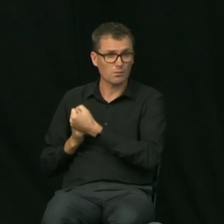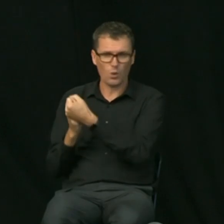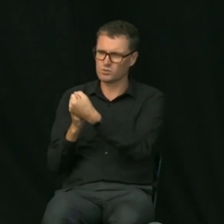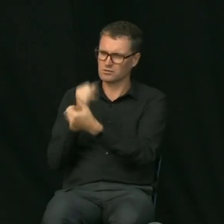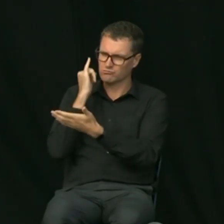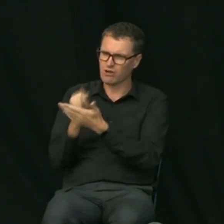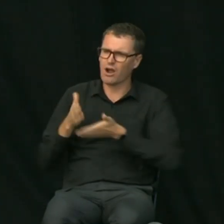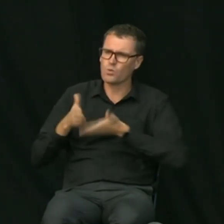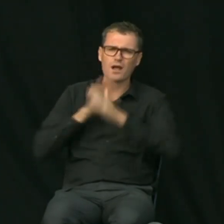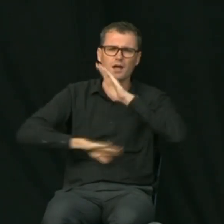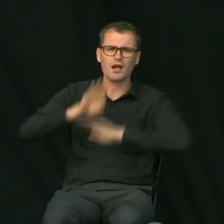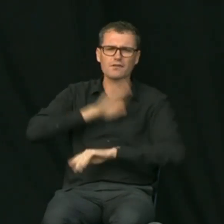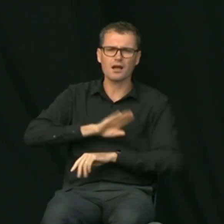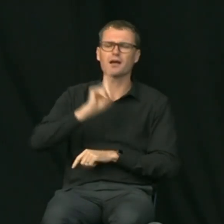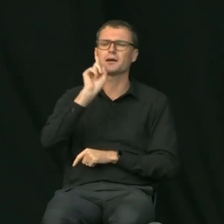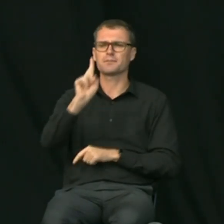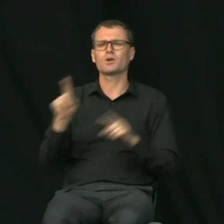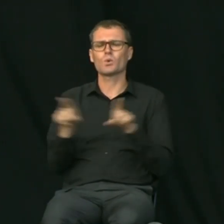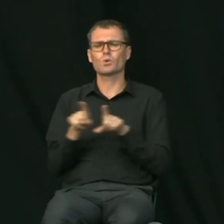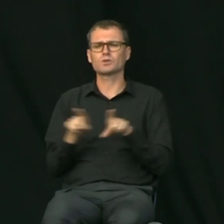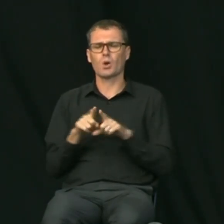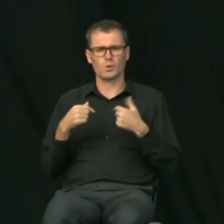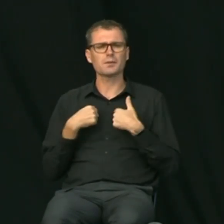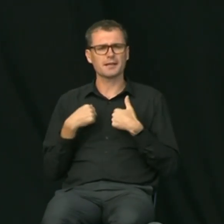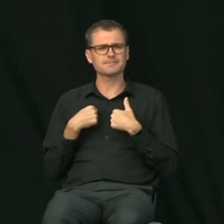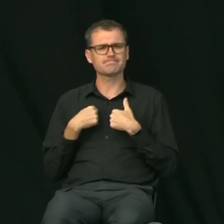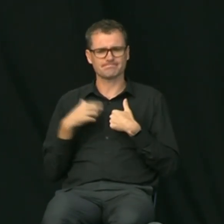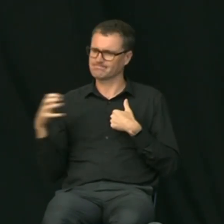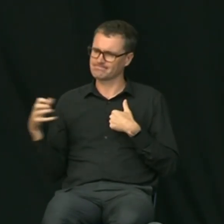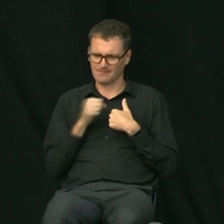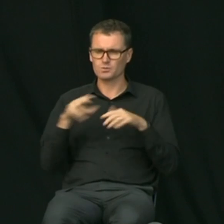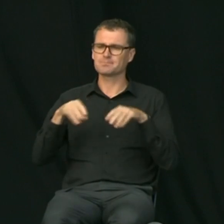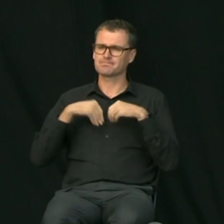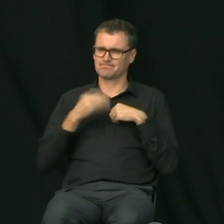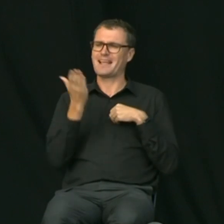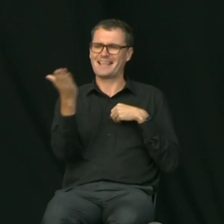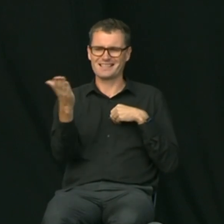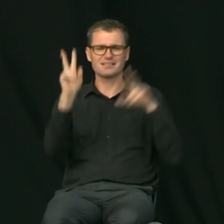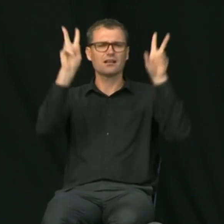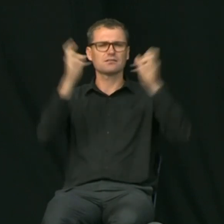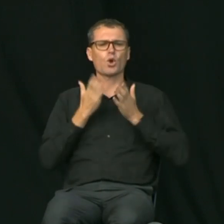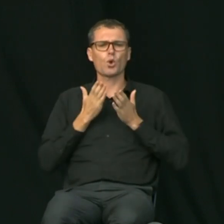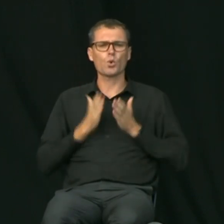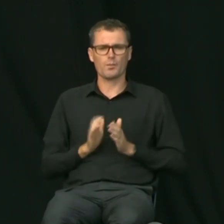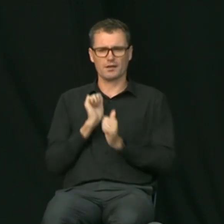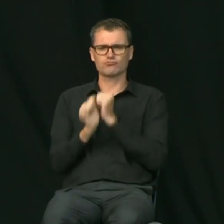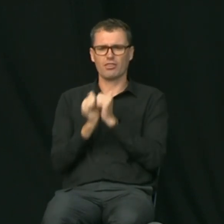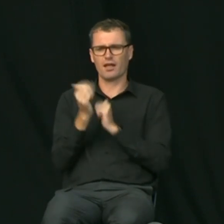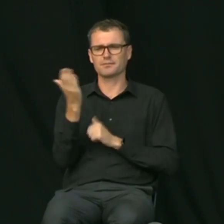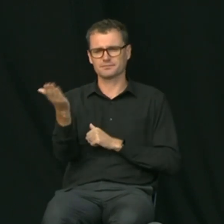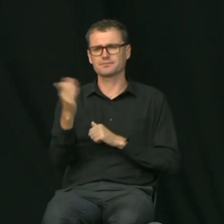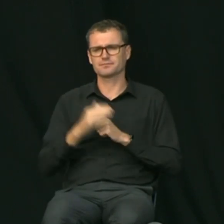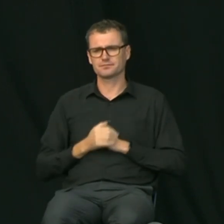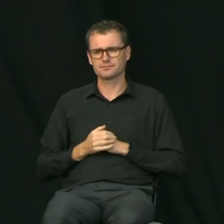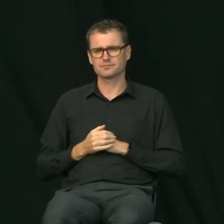Rechazo su actuar incorrecto, pero tampoco puedo negar el hecho de que humanamente es mi hermano. Cada ser humano es mi hermano o mi hermana.